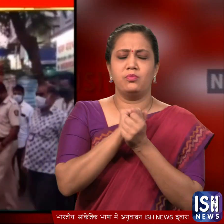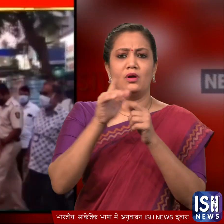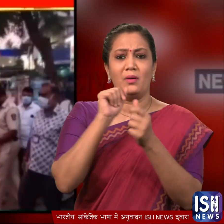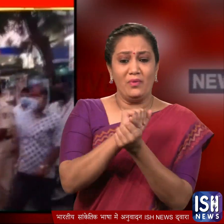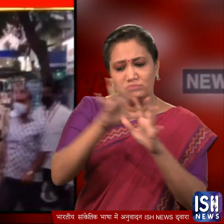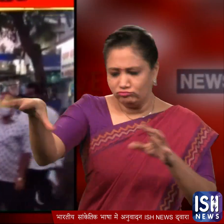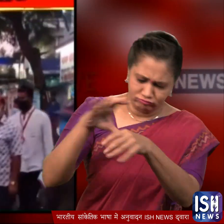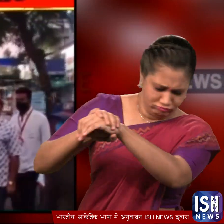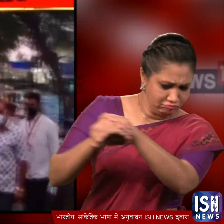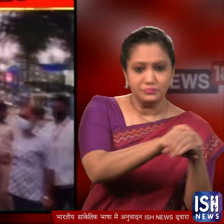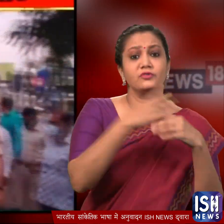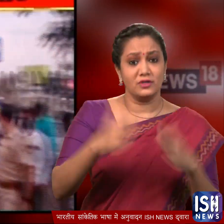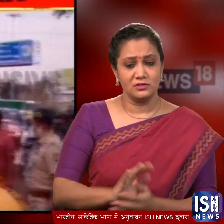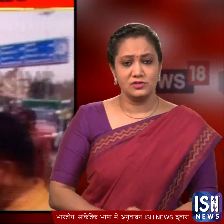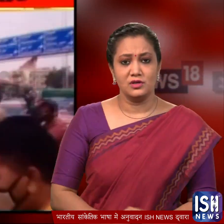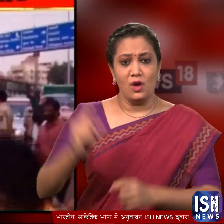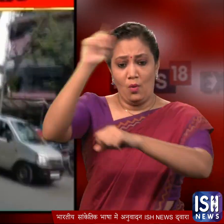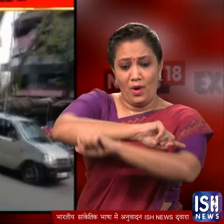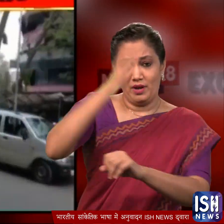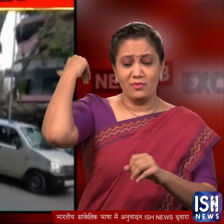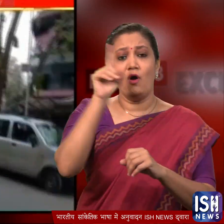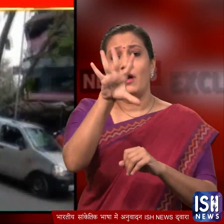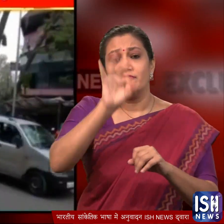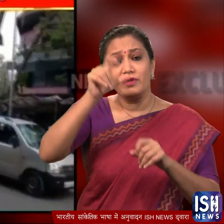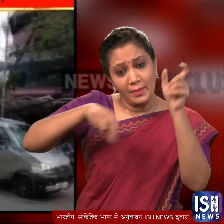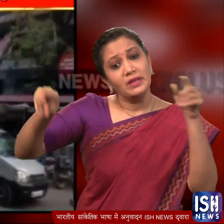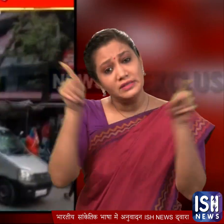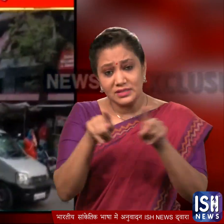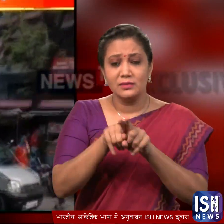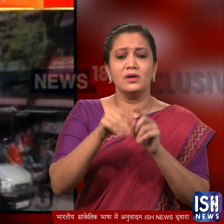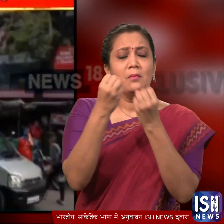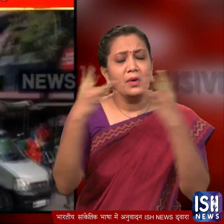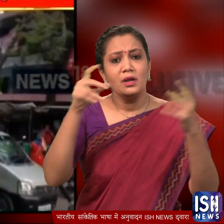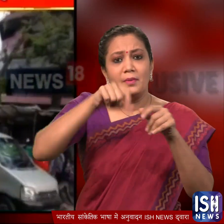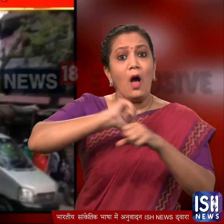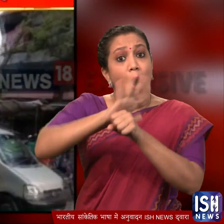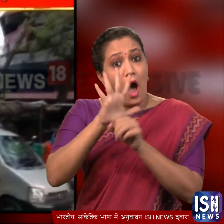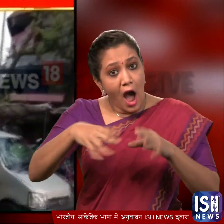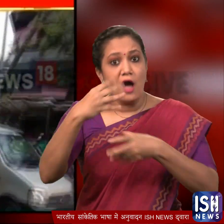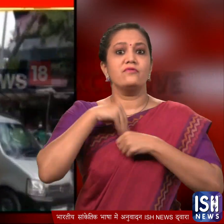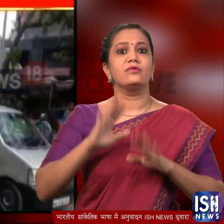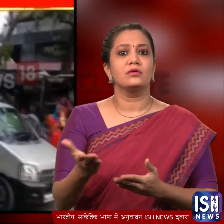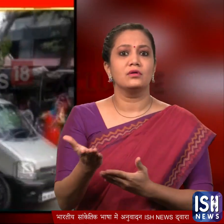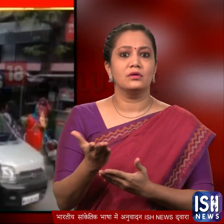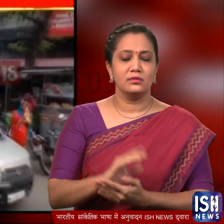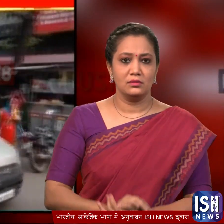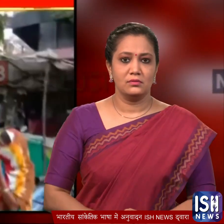उसे पकड़कर अपने साथ ले गई। एक दिन पहले करीब 150 ऐसे लोगों पर कार्रवाई की गई थी, जिनमें कुछ लोग कोरोना पॉजिटिव भी